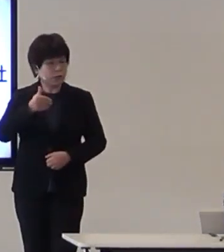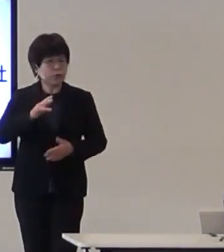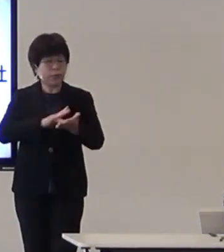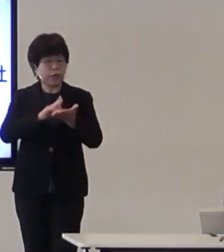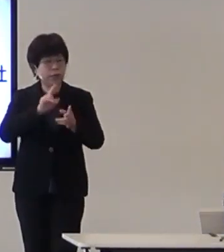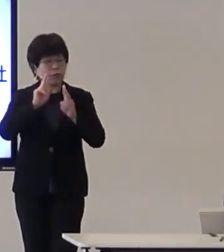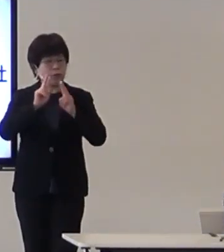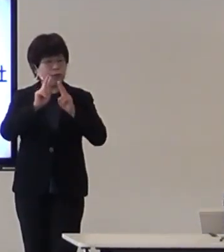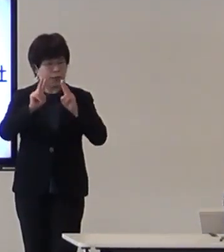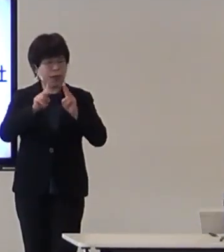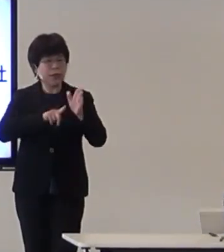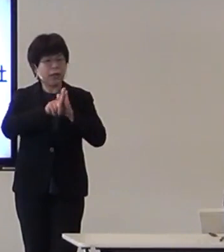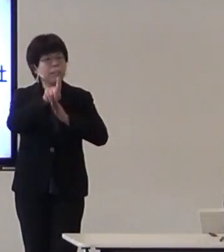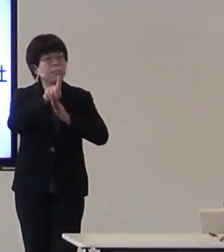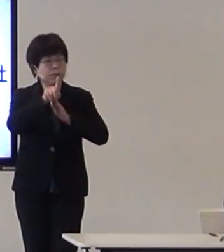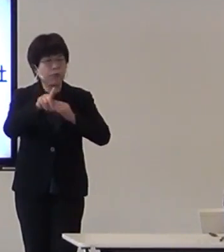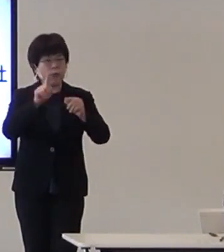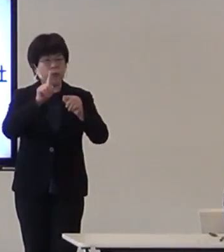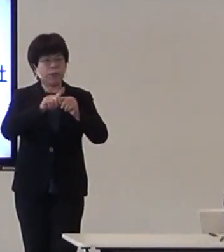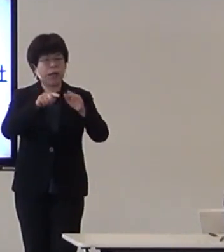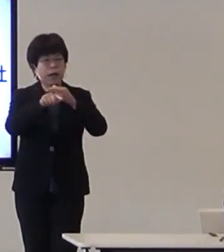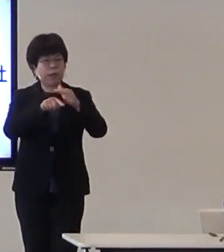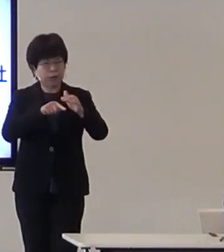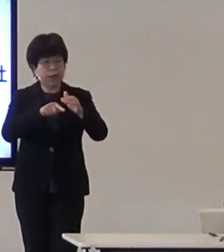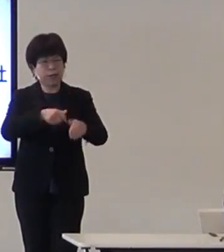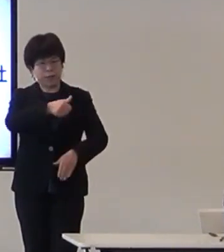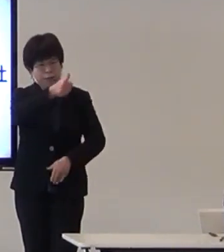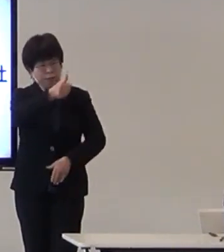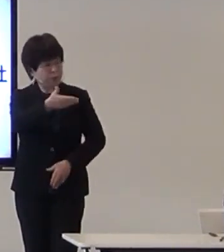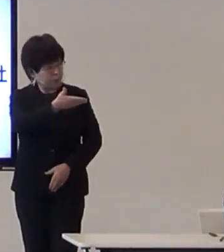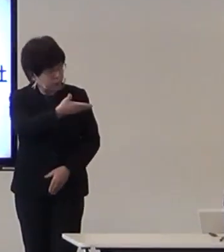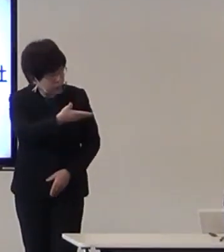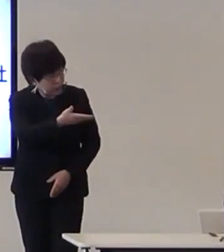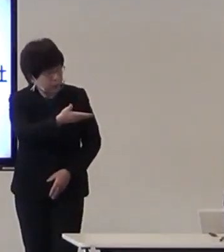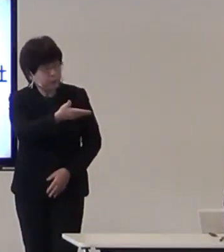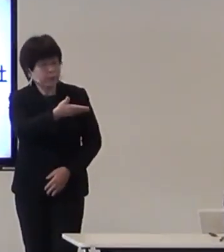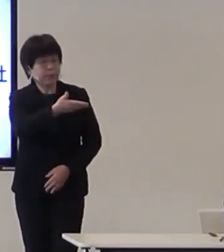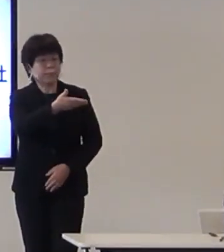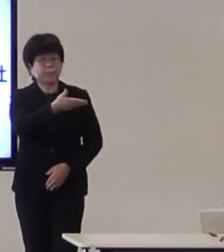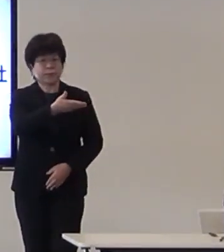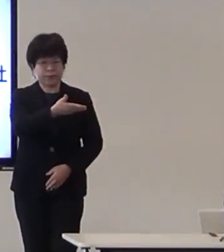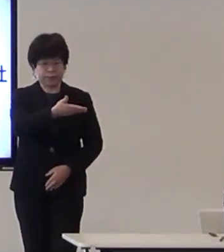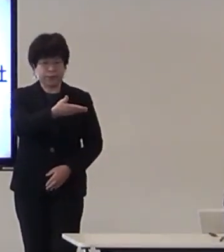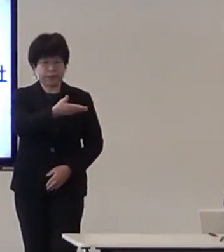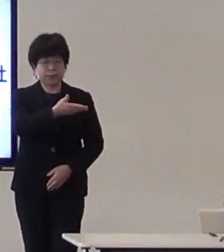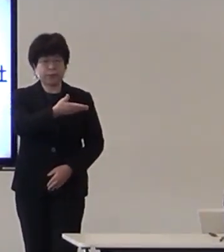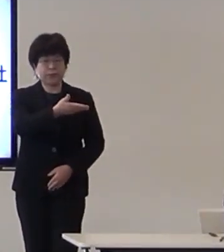からは代表取締役 CEO 中村和夫様でございます。